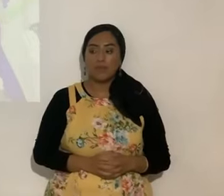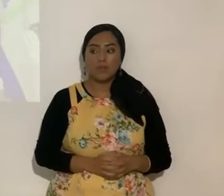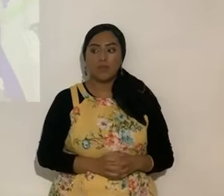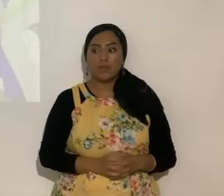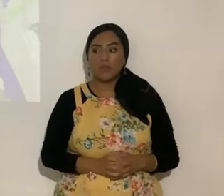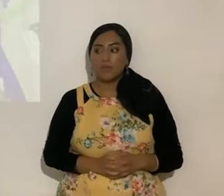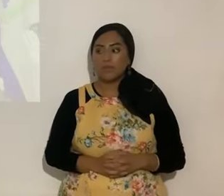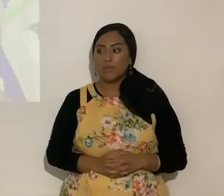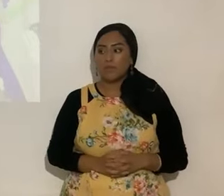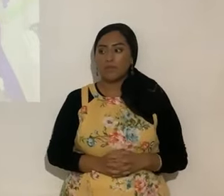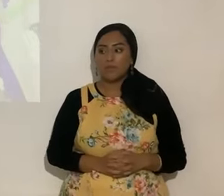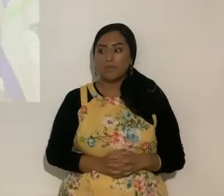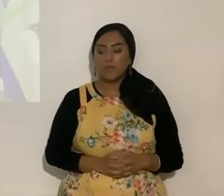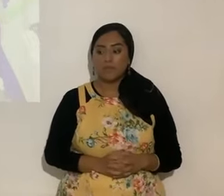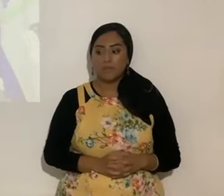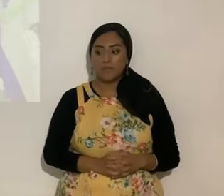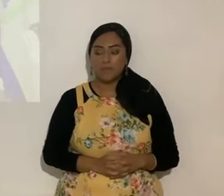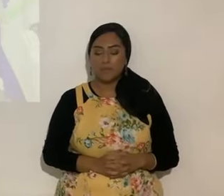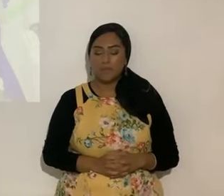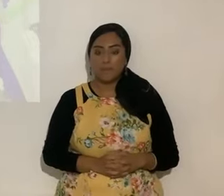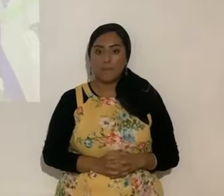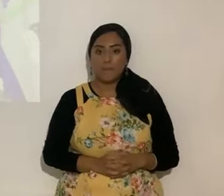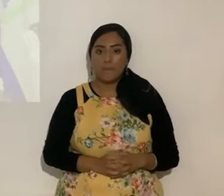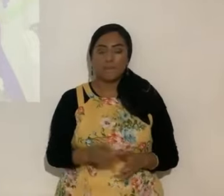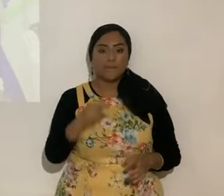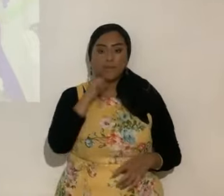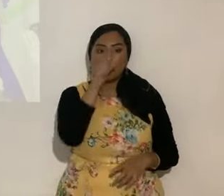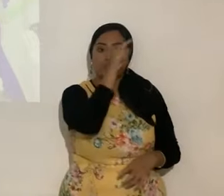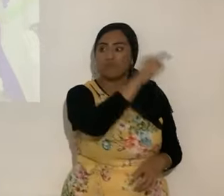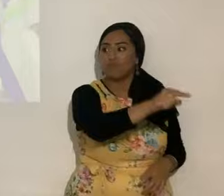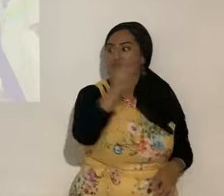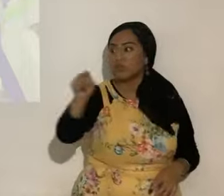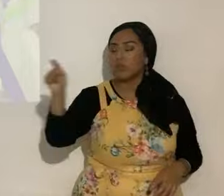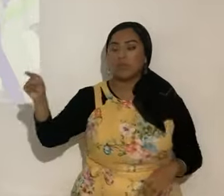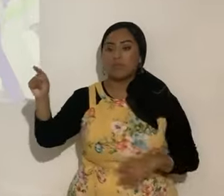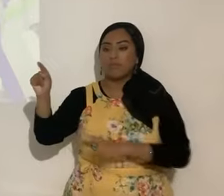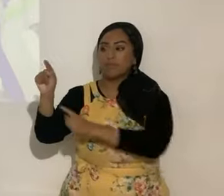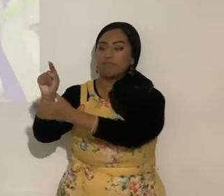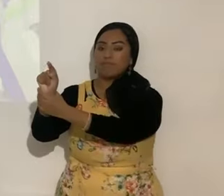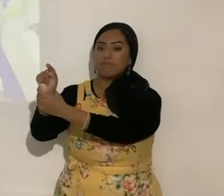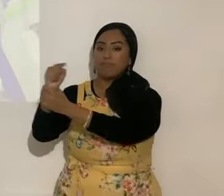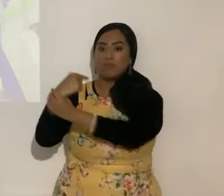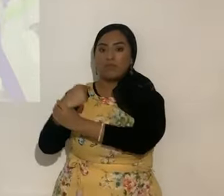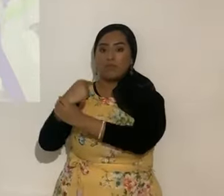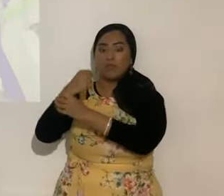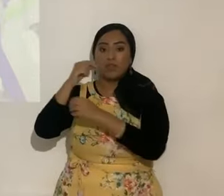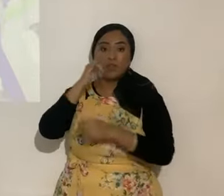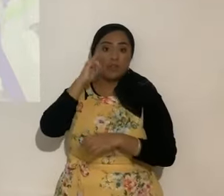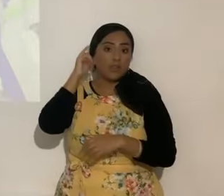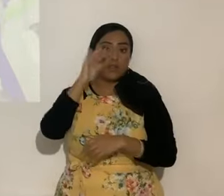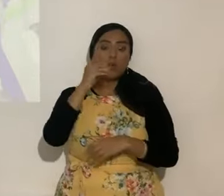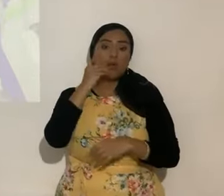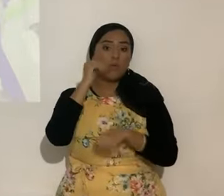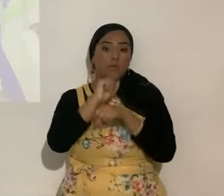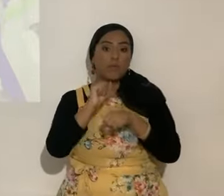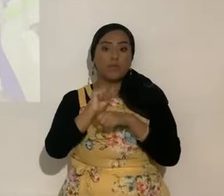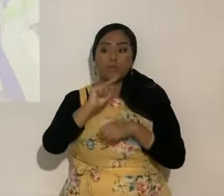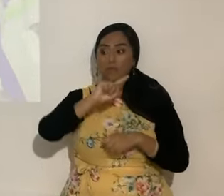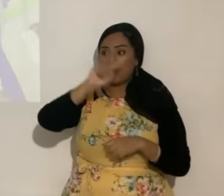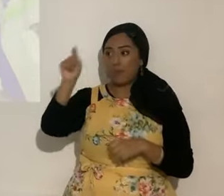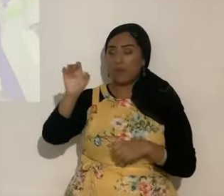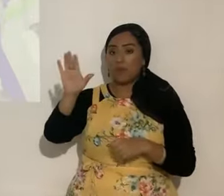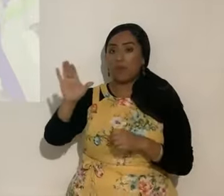dedo señalador, ese es malo. Mejor el dedo hacia acá, a ver cómo estamos cada uno. ayer les dejé una tarea que le preguntara